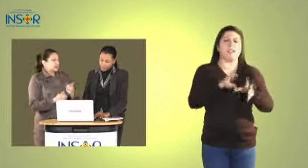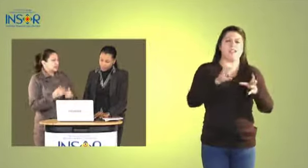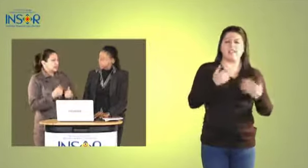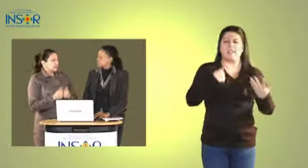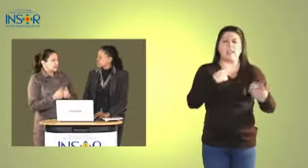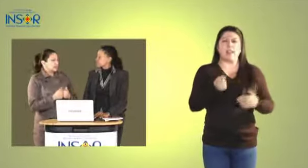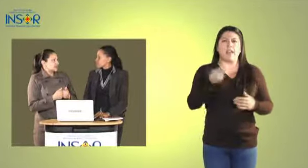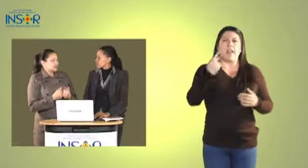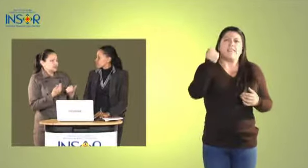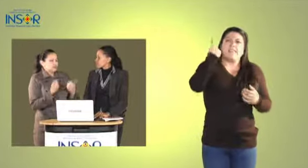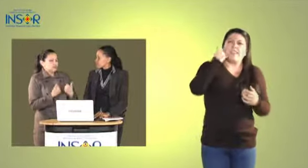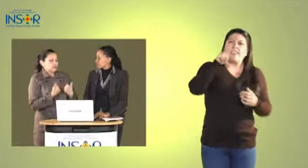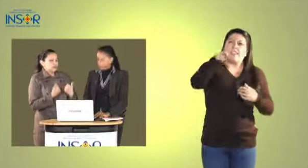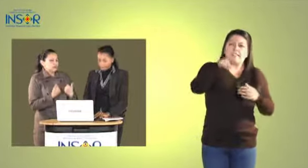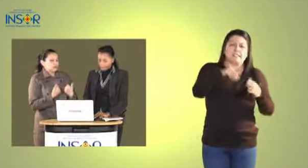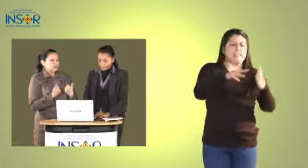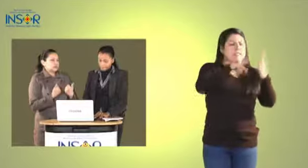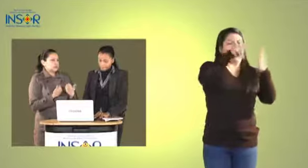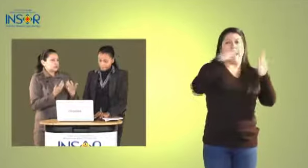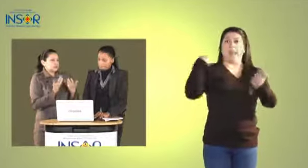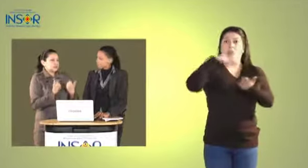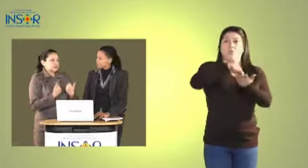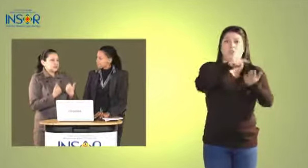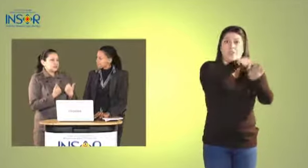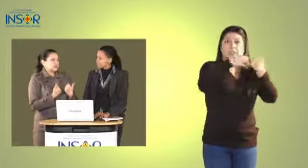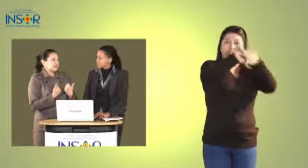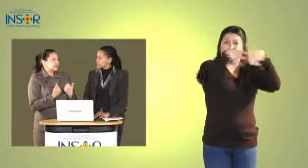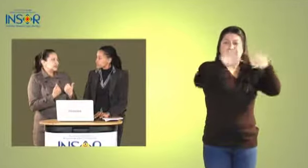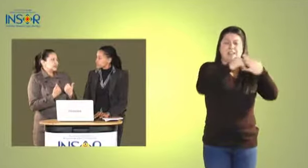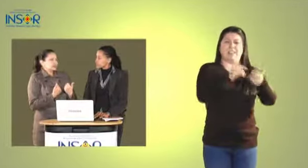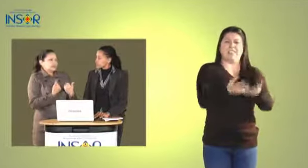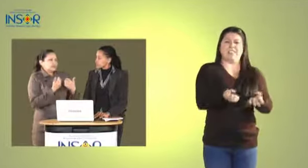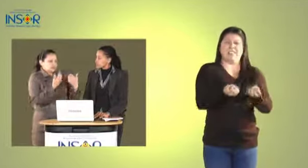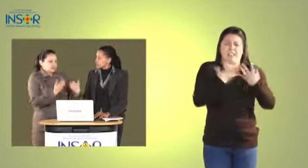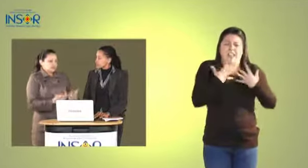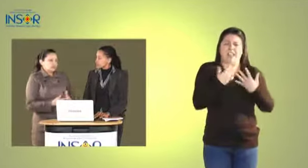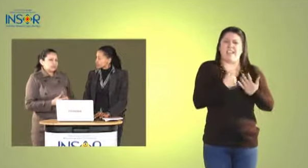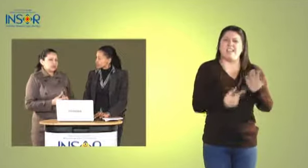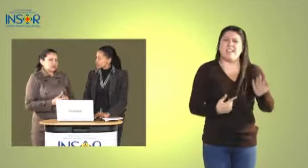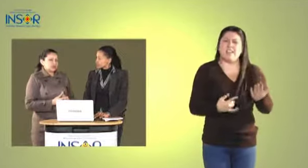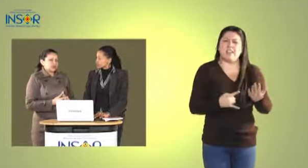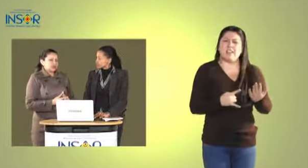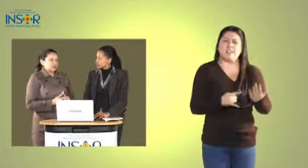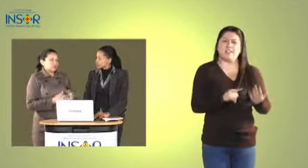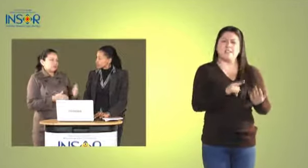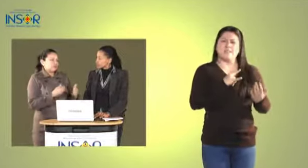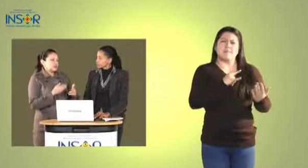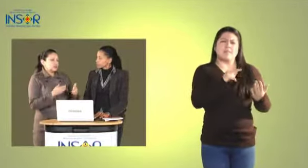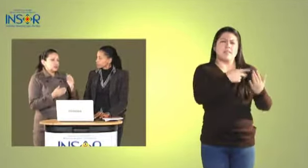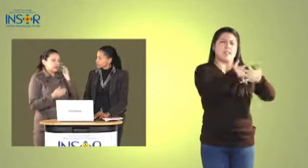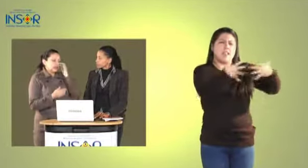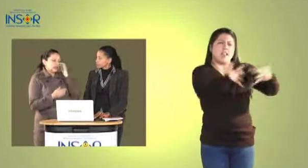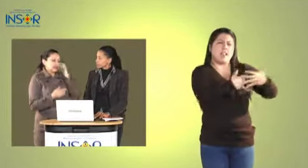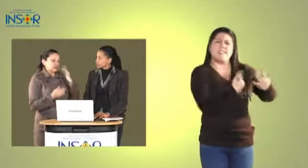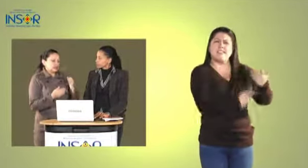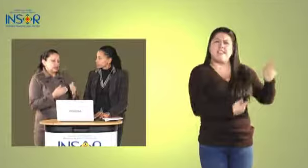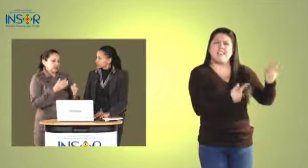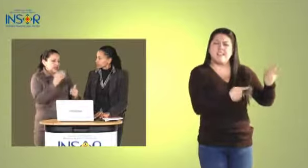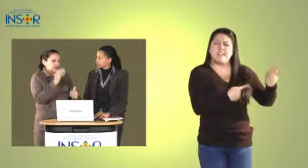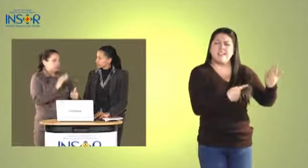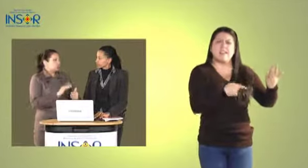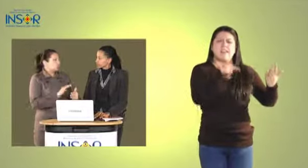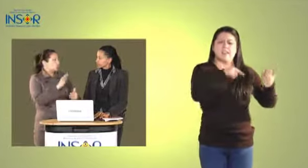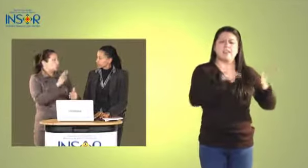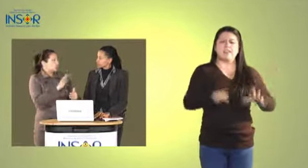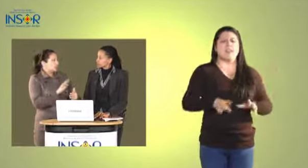es lo que me quieren informar con ese texto, qué es lo que me están diciendo con ese texto que está ahí. Entonces es un ejercicio